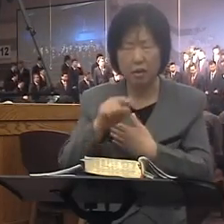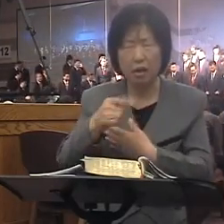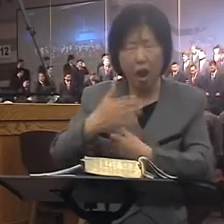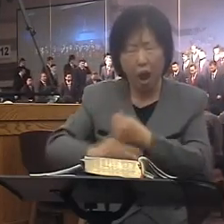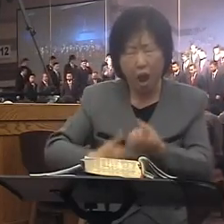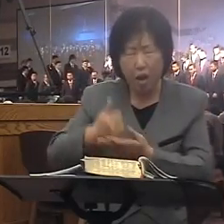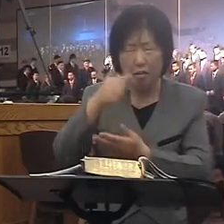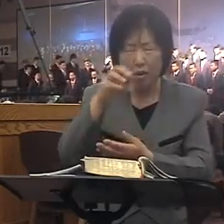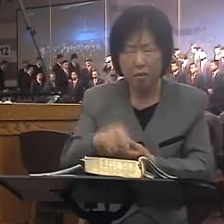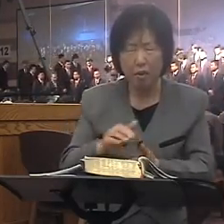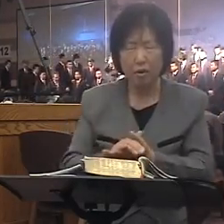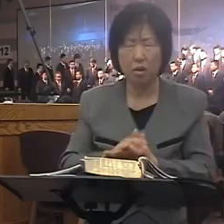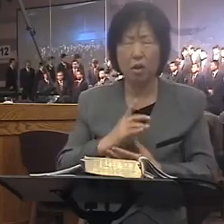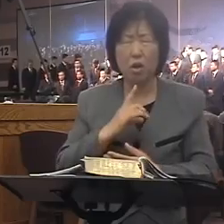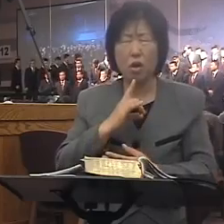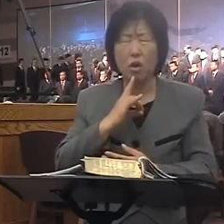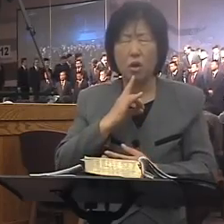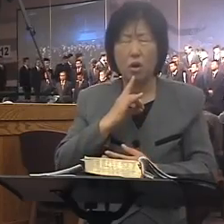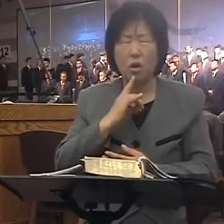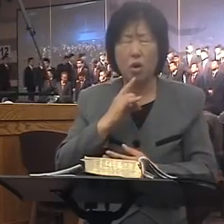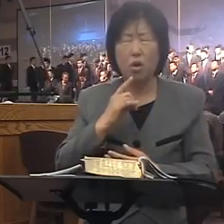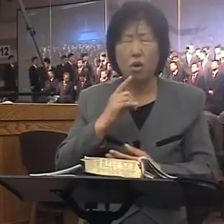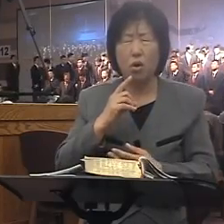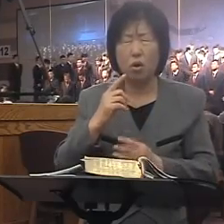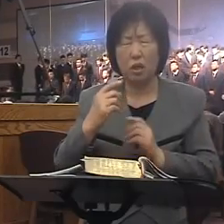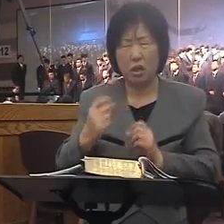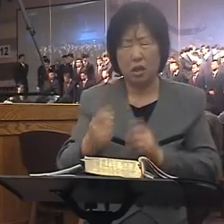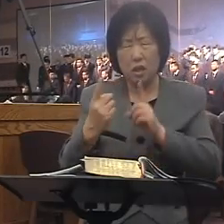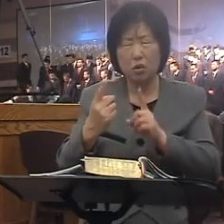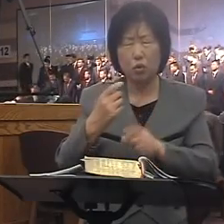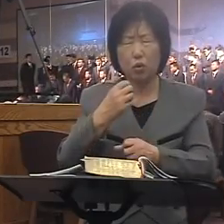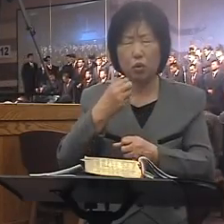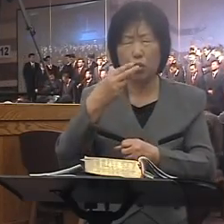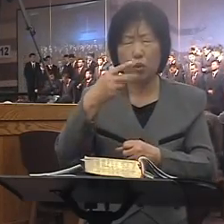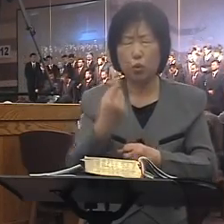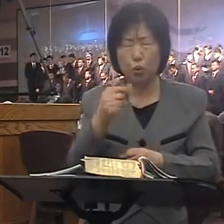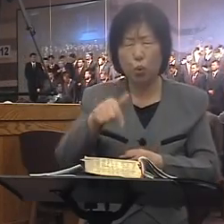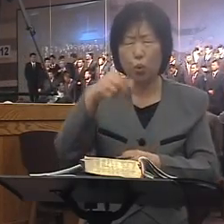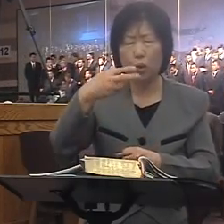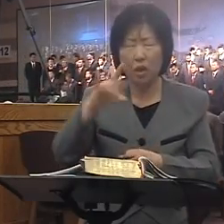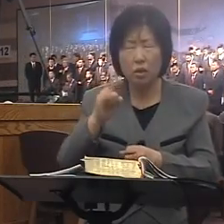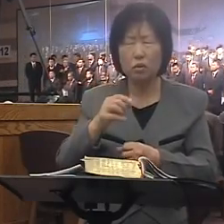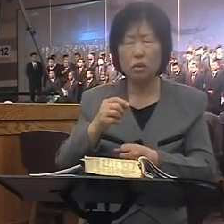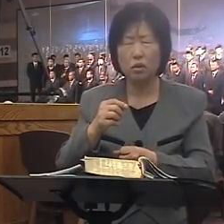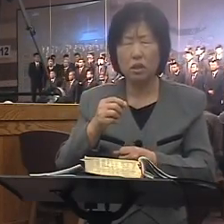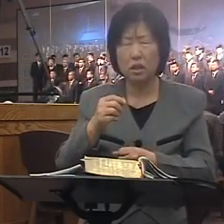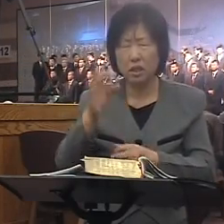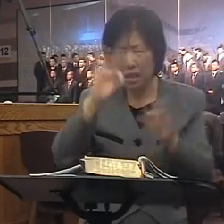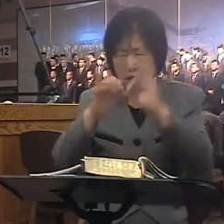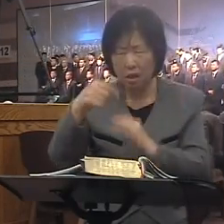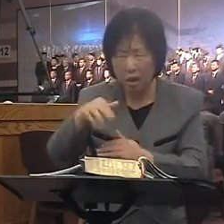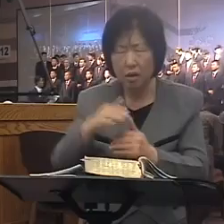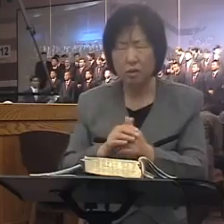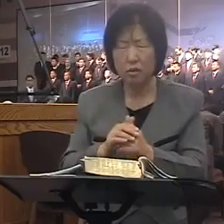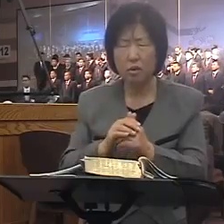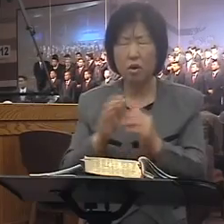하나님 앞에 독대할 수 있는 자리까지 나아가 무릎을 꿇고 오 나의 하나님